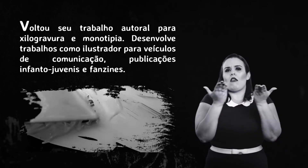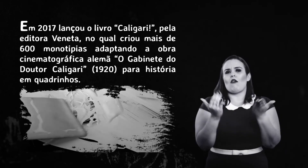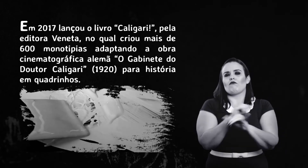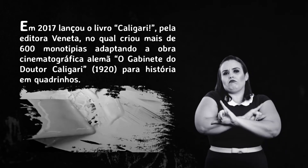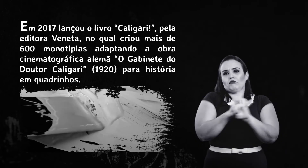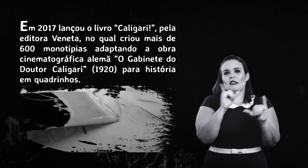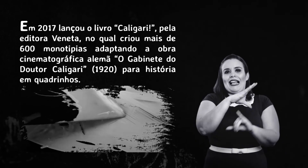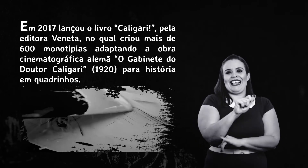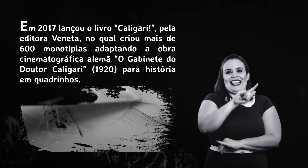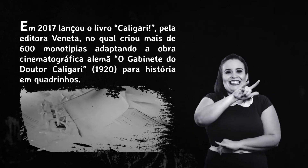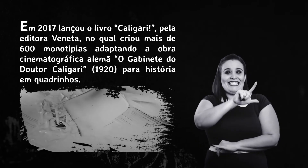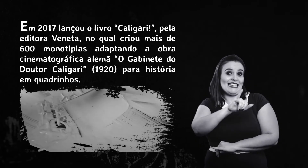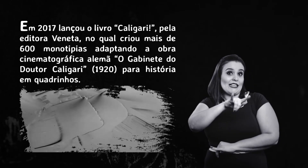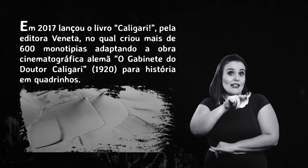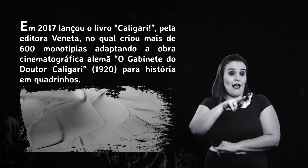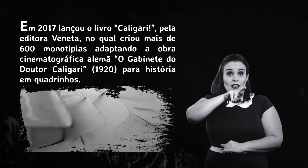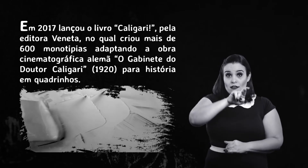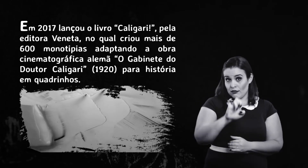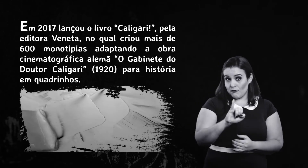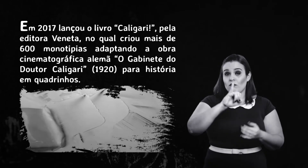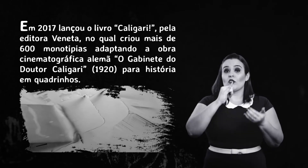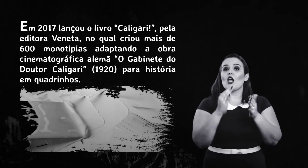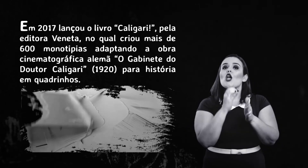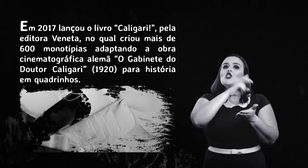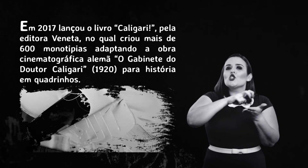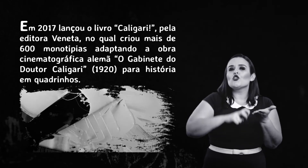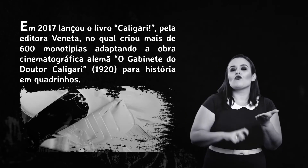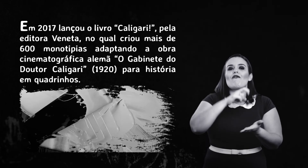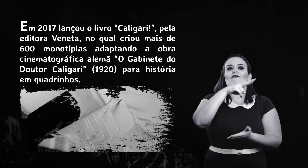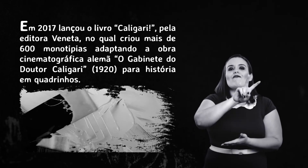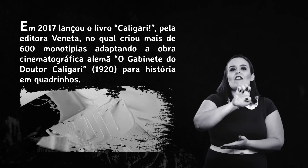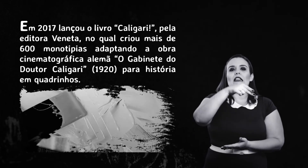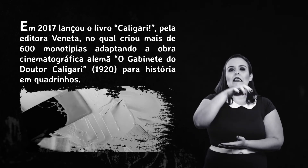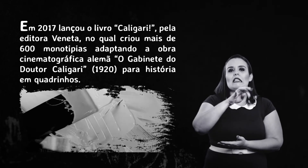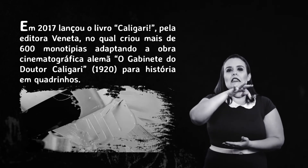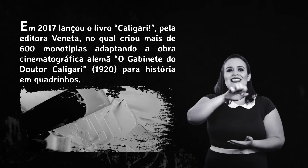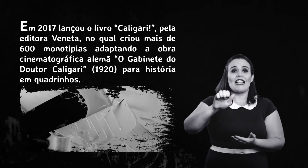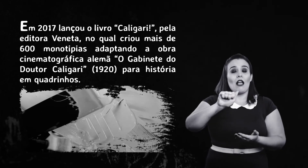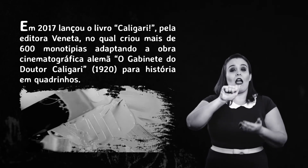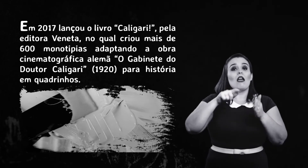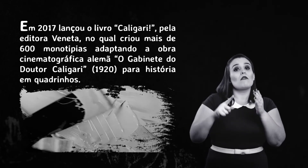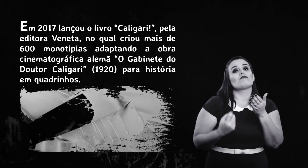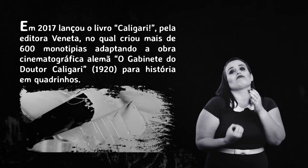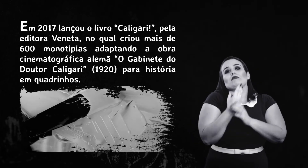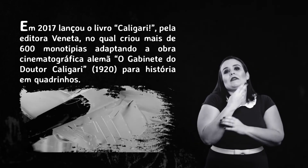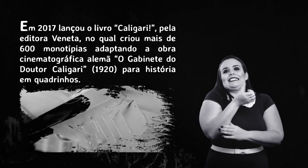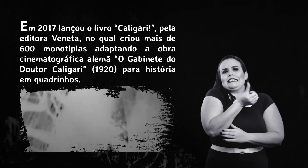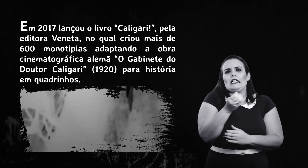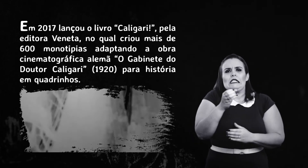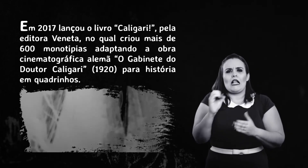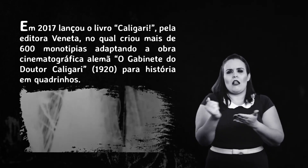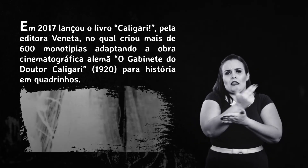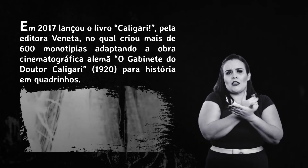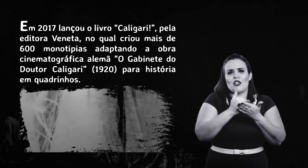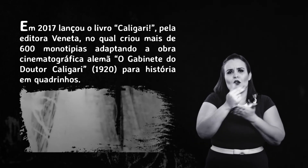Em 2017, lançou o livro Caligari, pela editora Veneta, no qual criou mais de